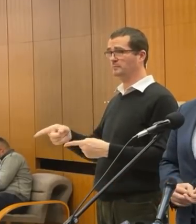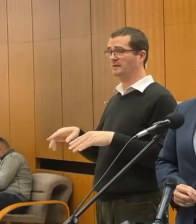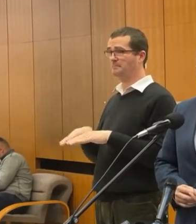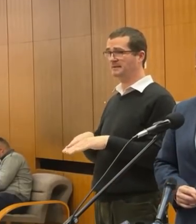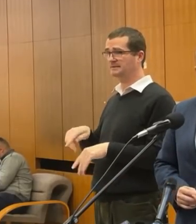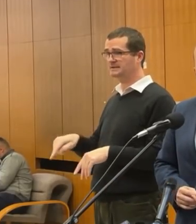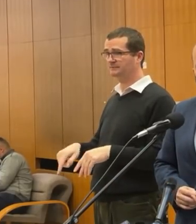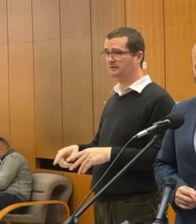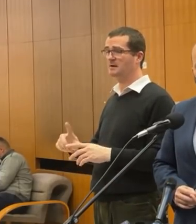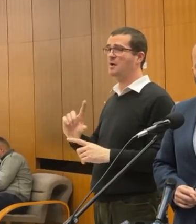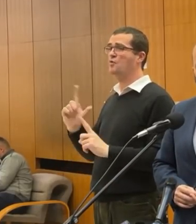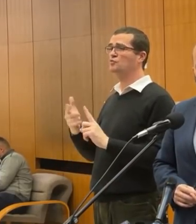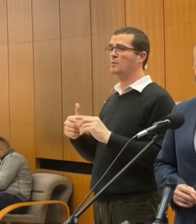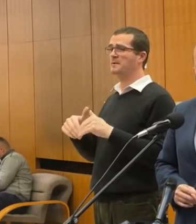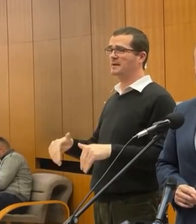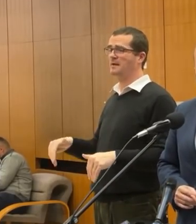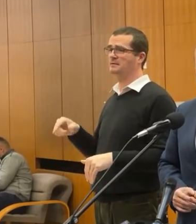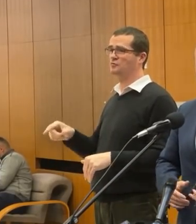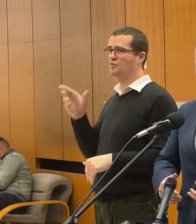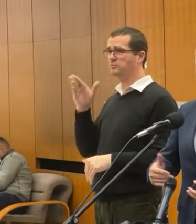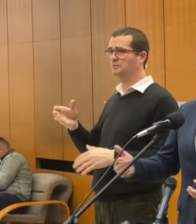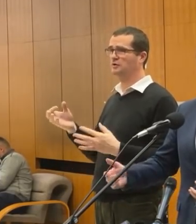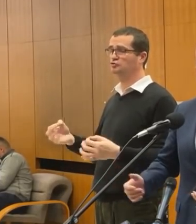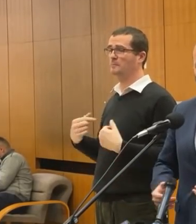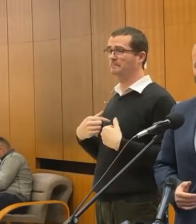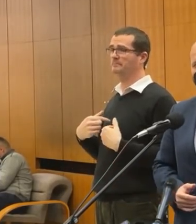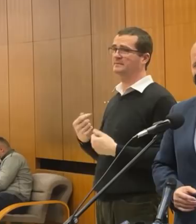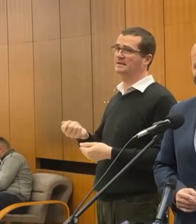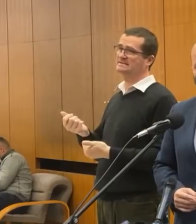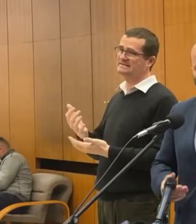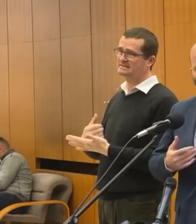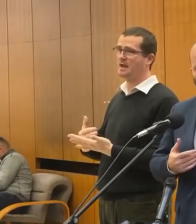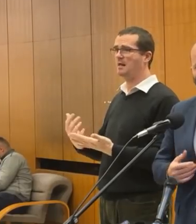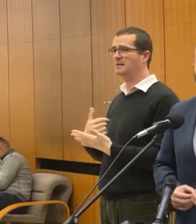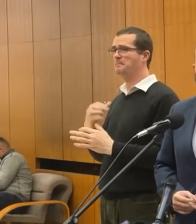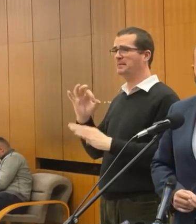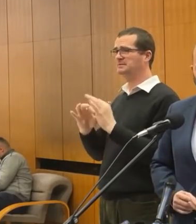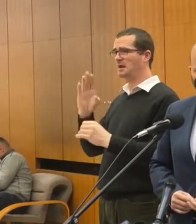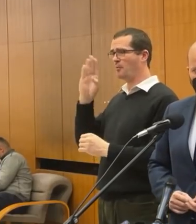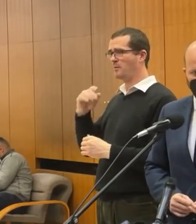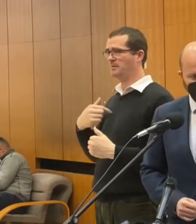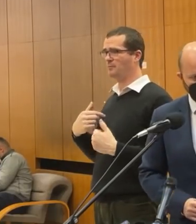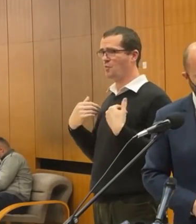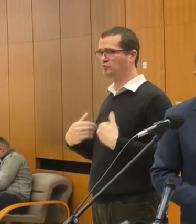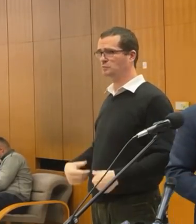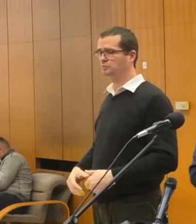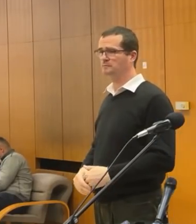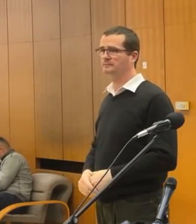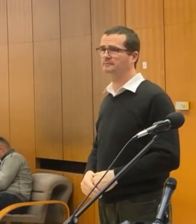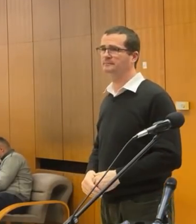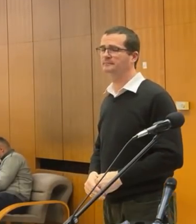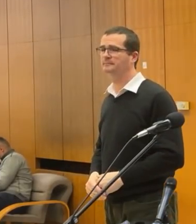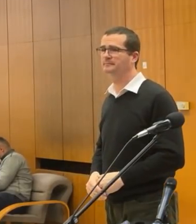rezorte, tak až druhorady bude pre mňa to, že či som na tom získal alebo nezískal pár percent popularity pre moju osobu.